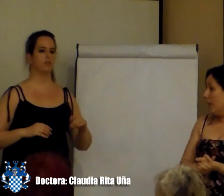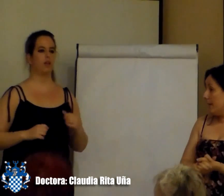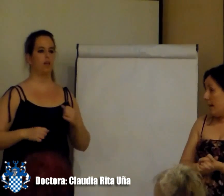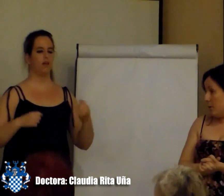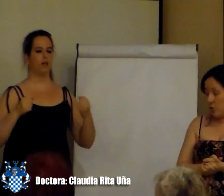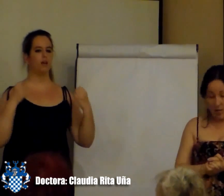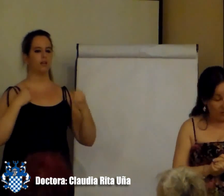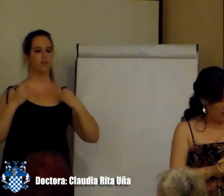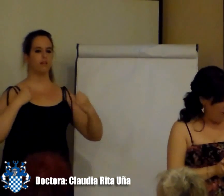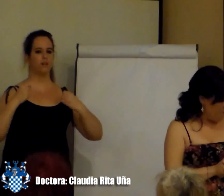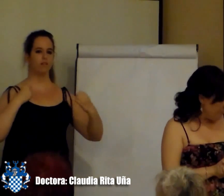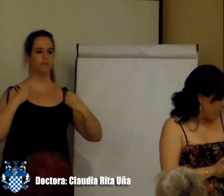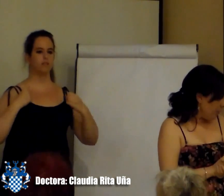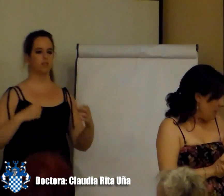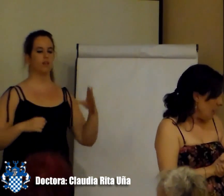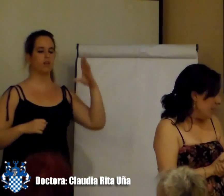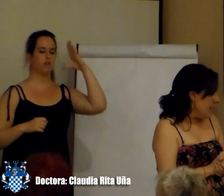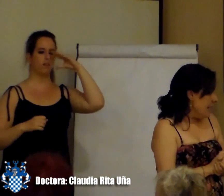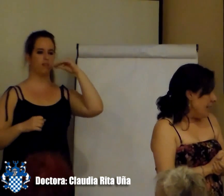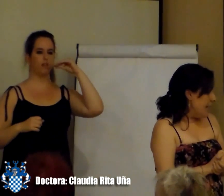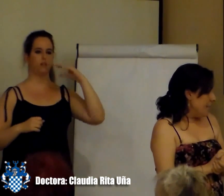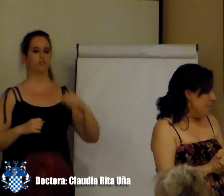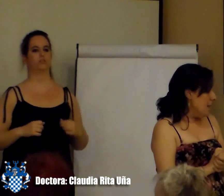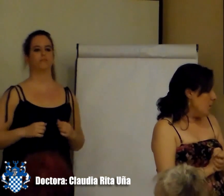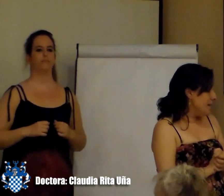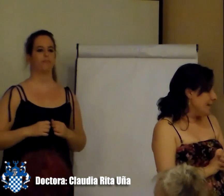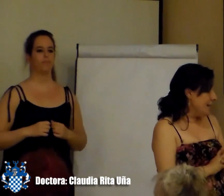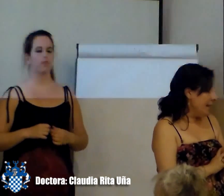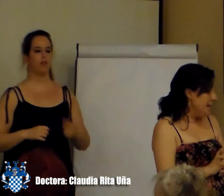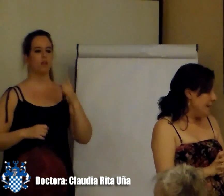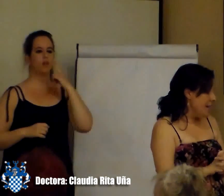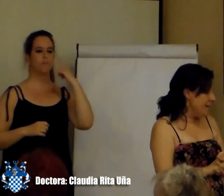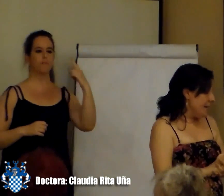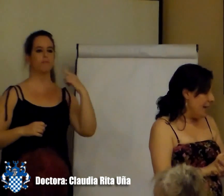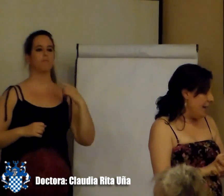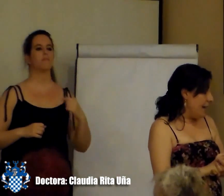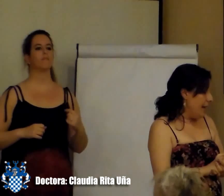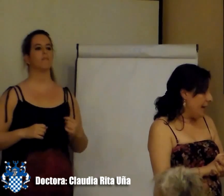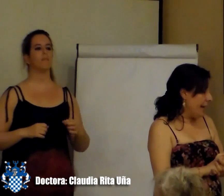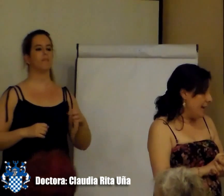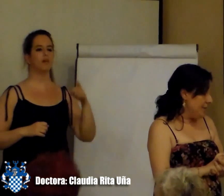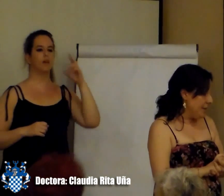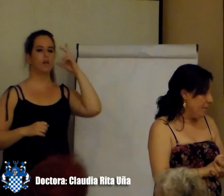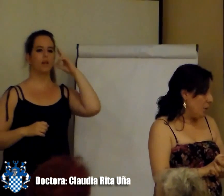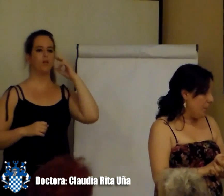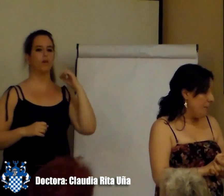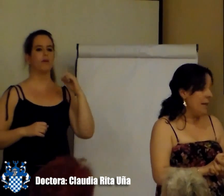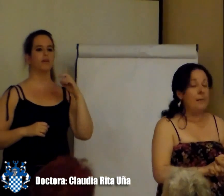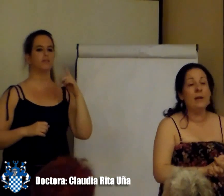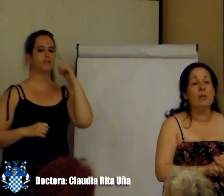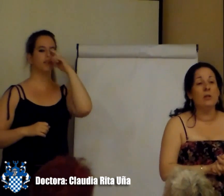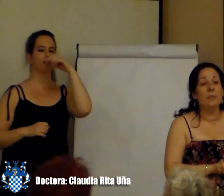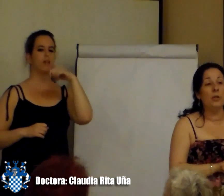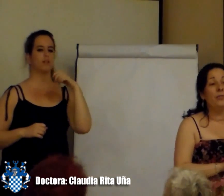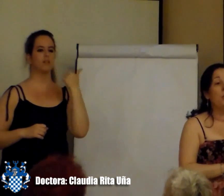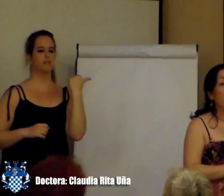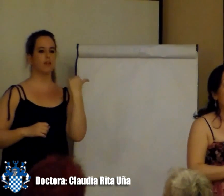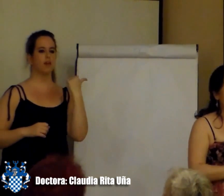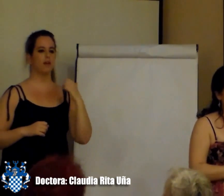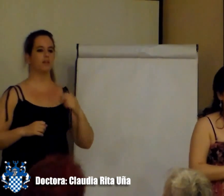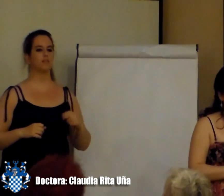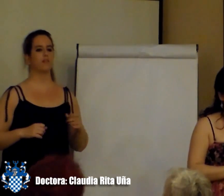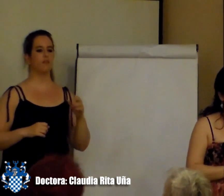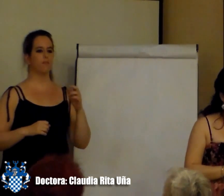actividad física durante la noche, ¿sí? En 1976, Hench por primera vez lo